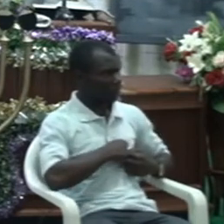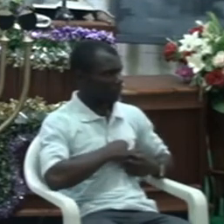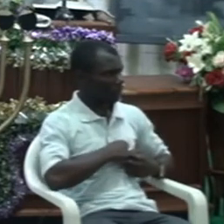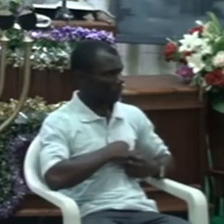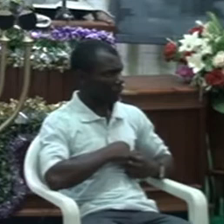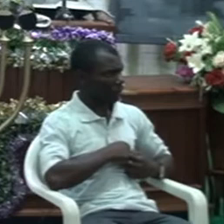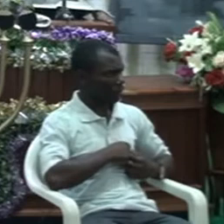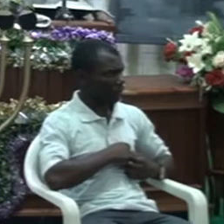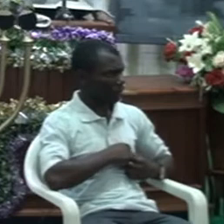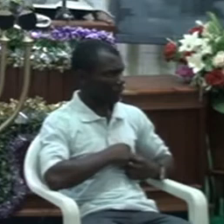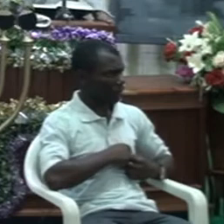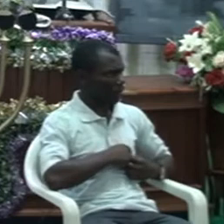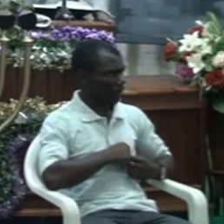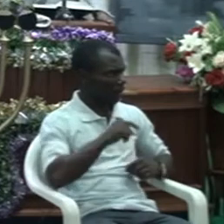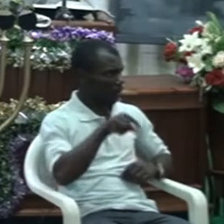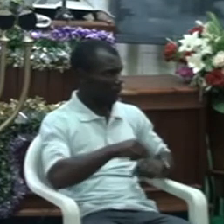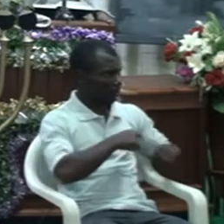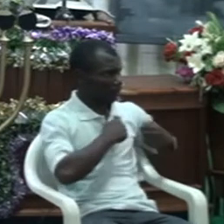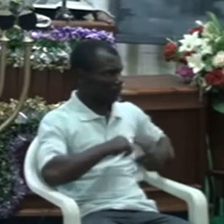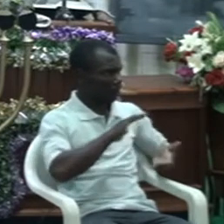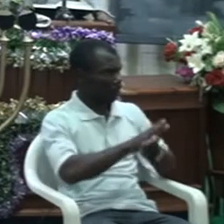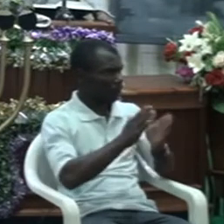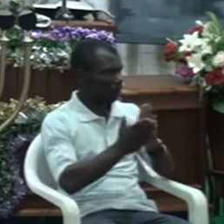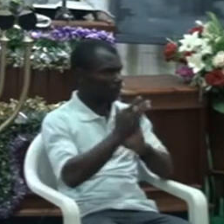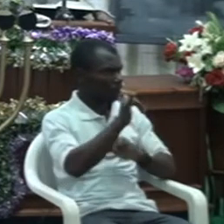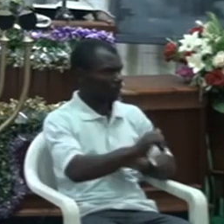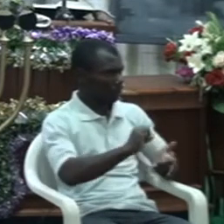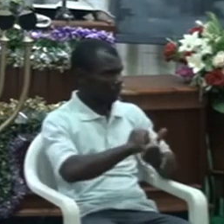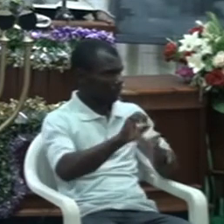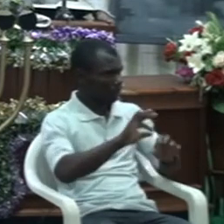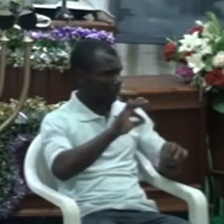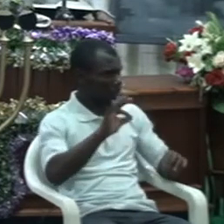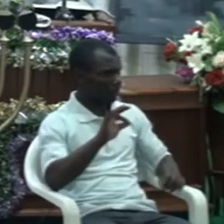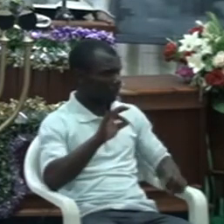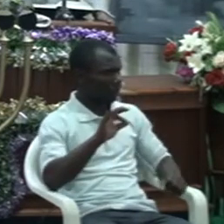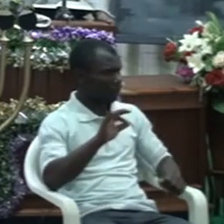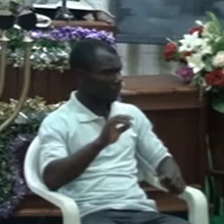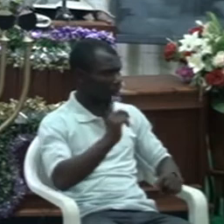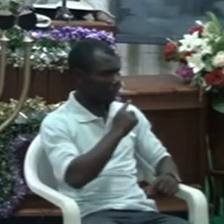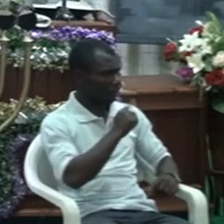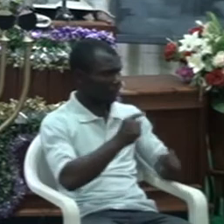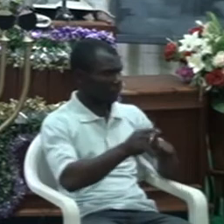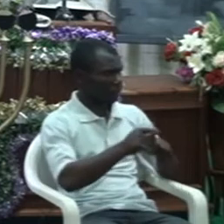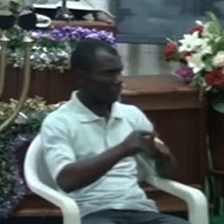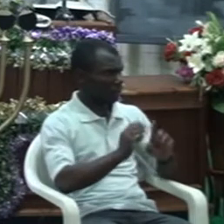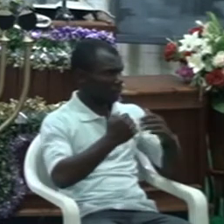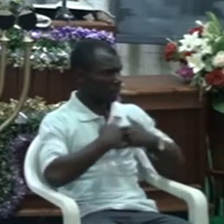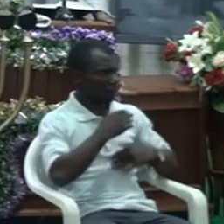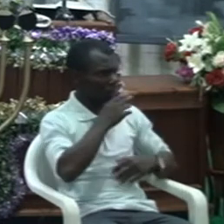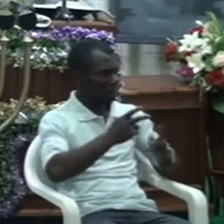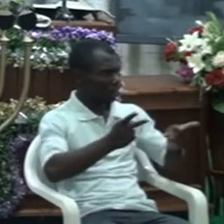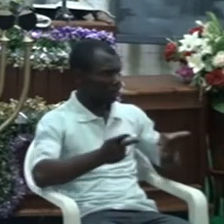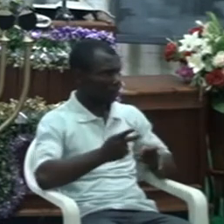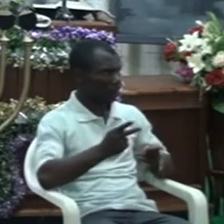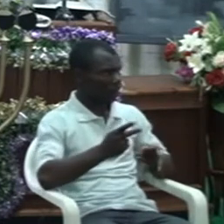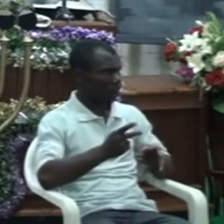cœur. Et que le cœur devienne la demeure du Saint-Esprit. Là où la parole n'a pas de place,